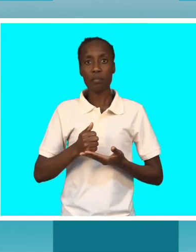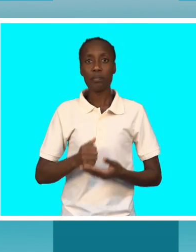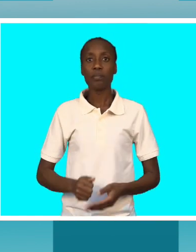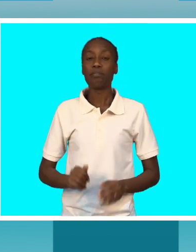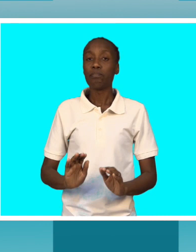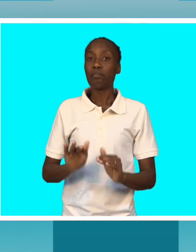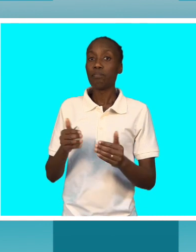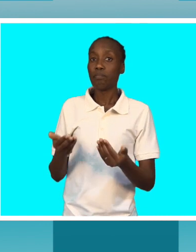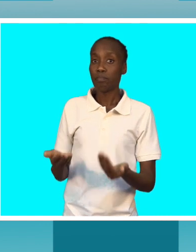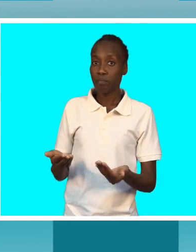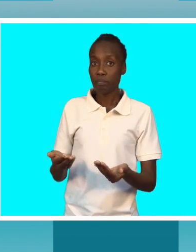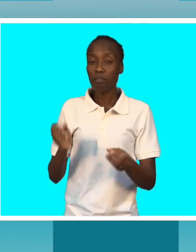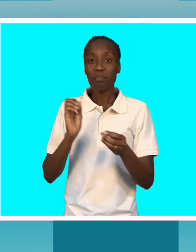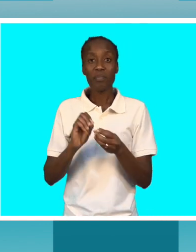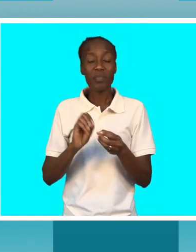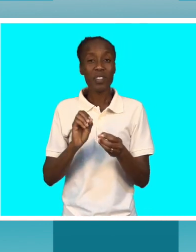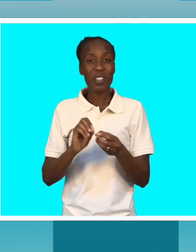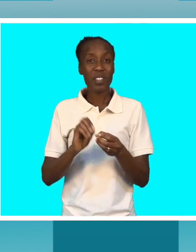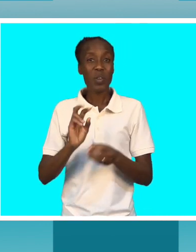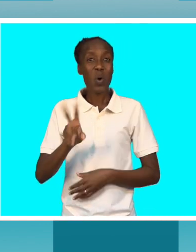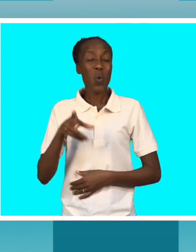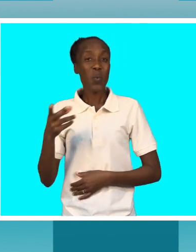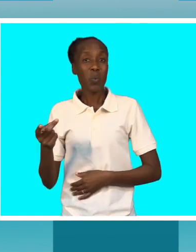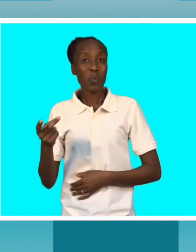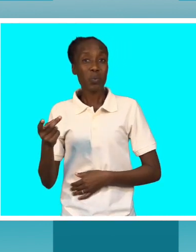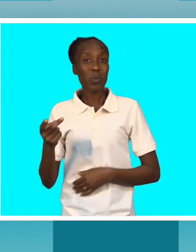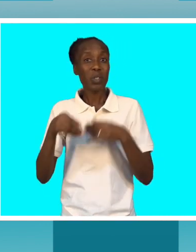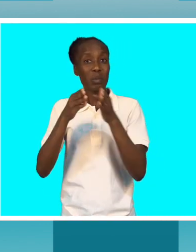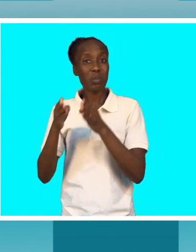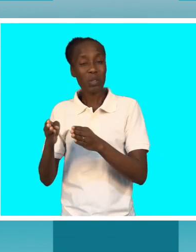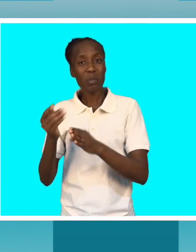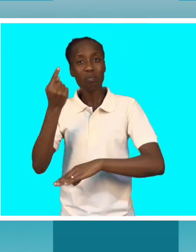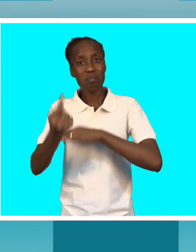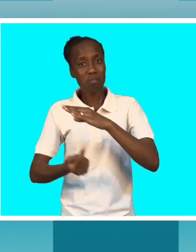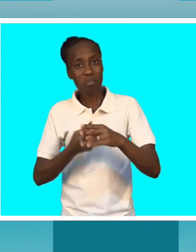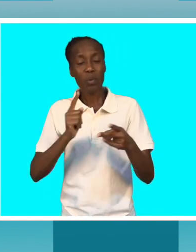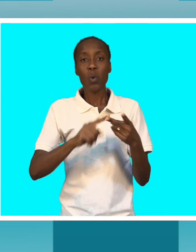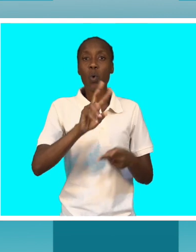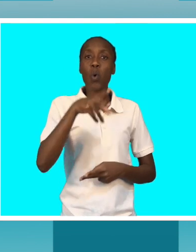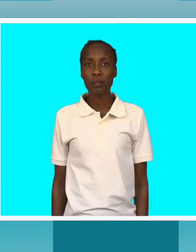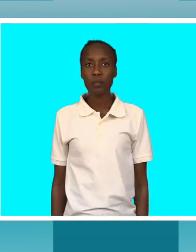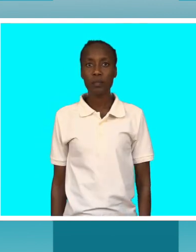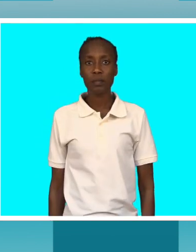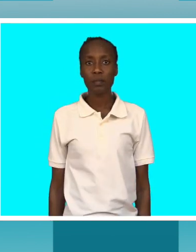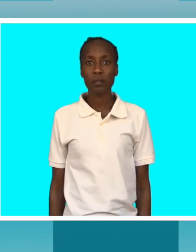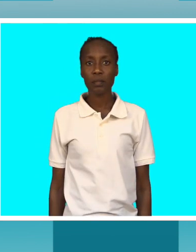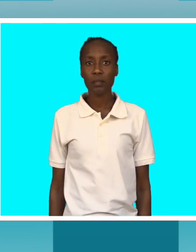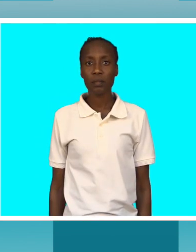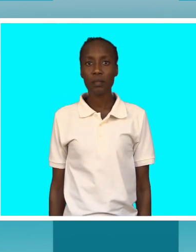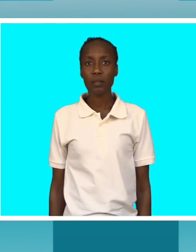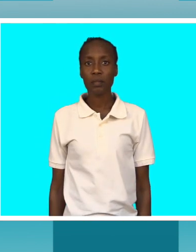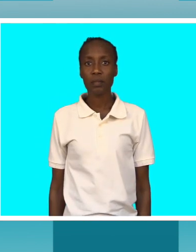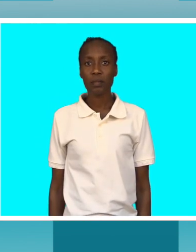Bataria é muito, outra pessoa. Uma filha aqui, outros com uma filha, outro alfataria. De